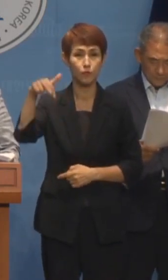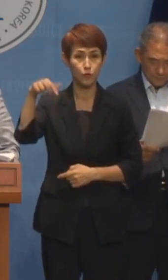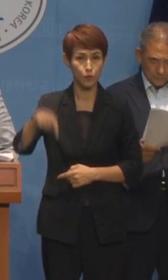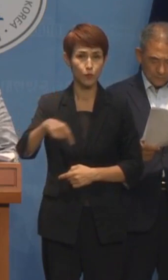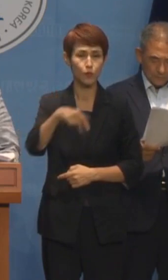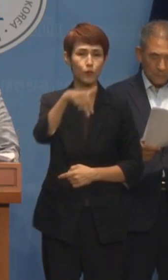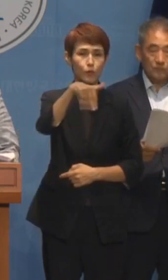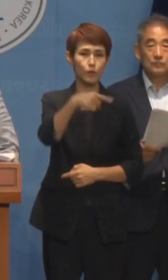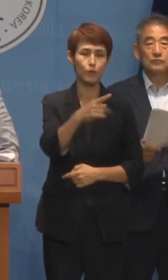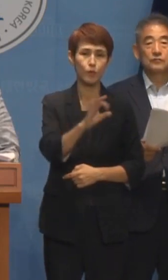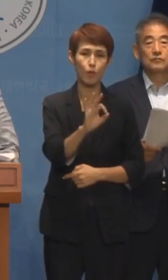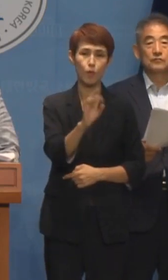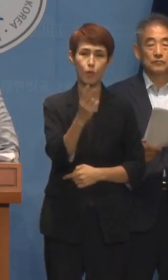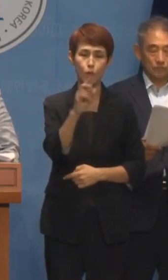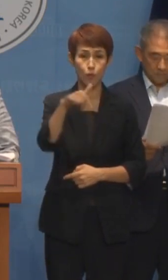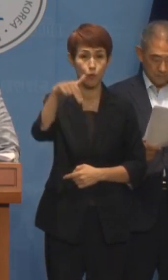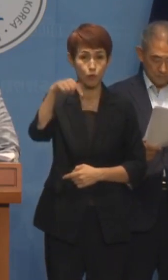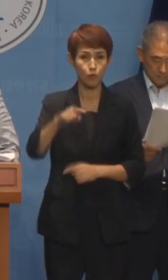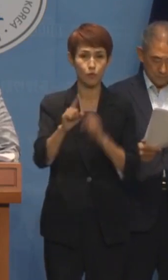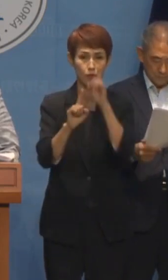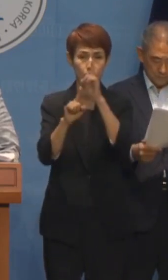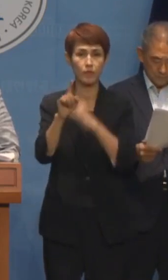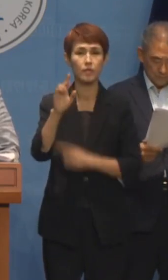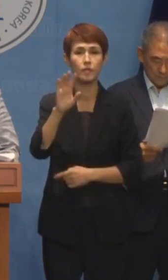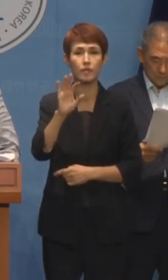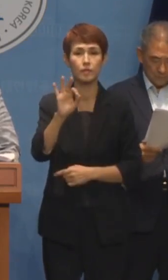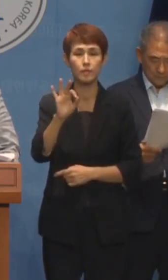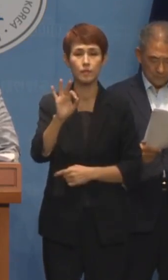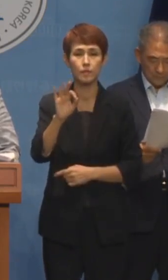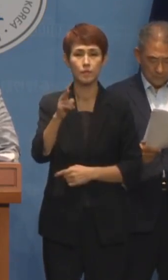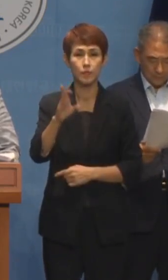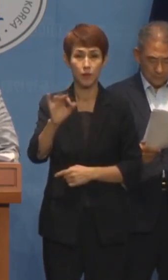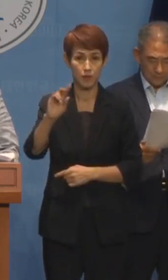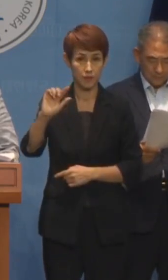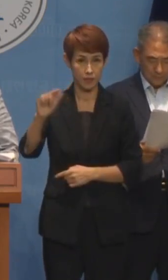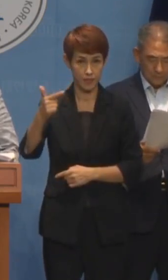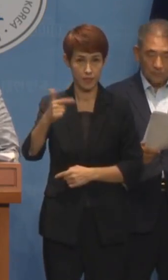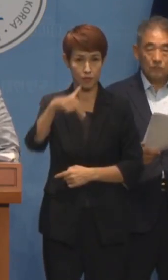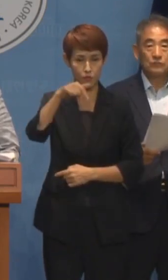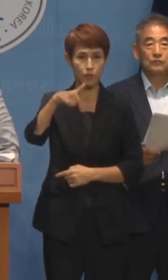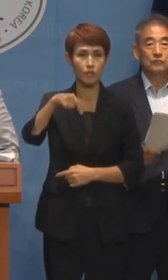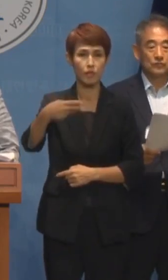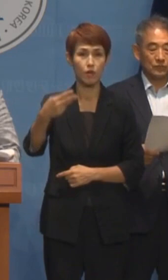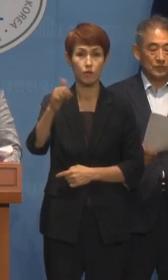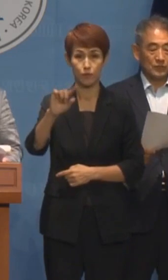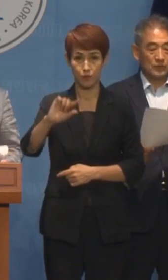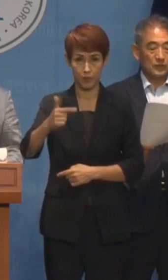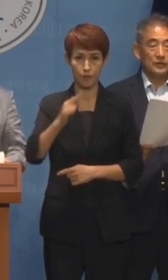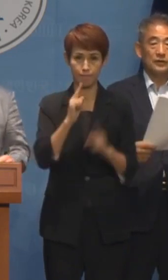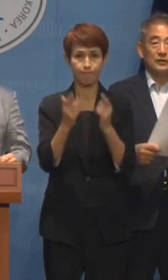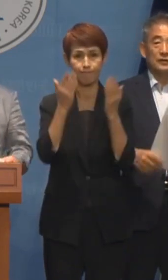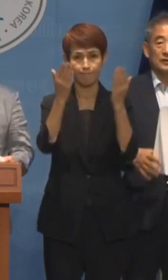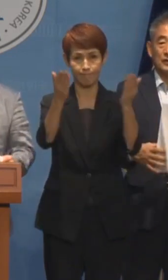송옥주, 윤준병, 이병진, 임미애, 이모선, 주철현 위원 일동.